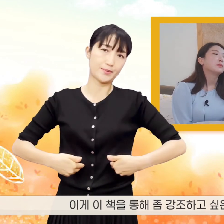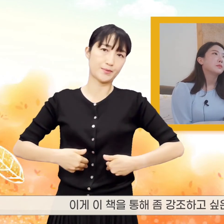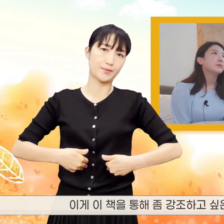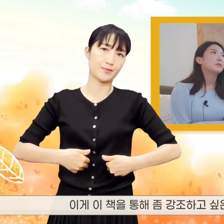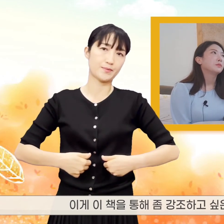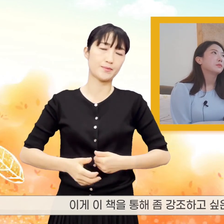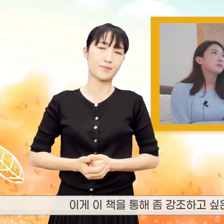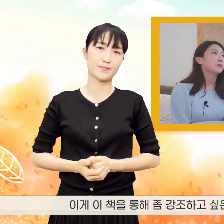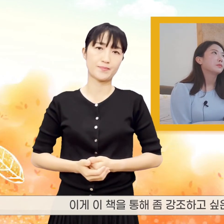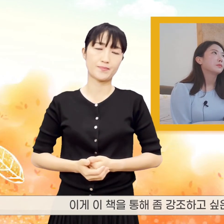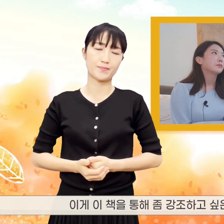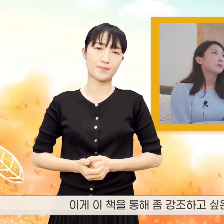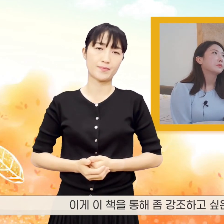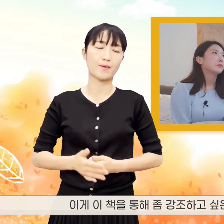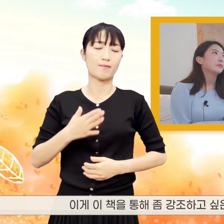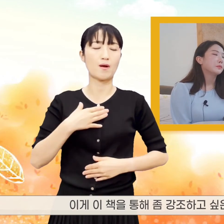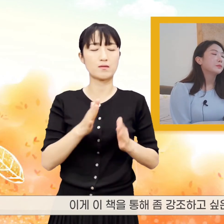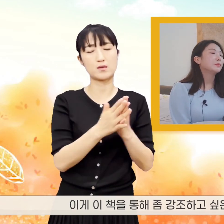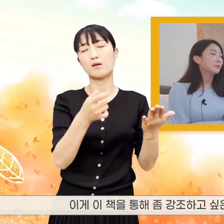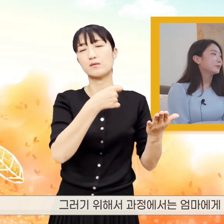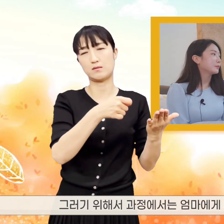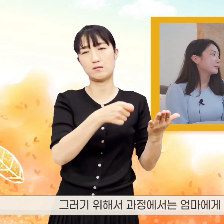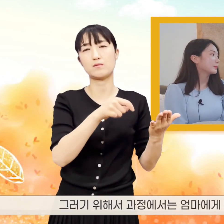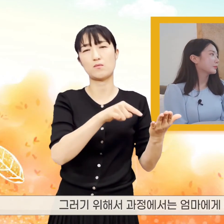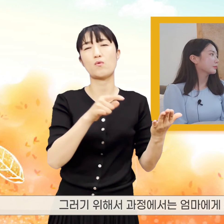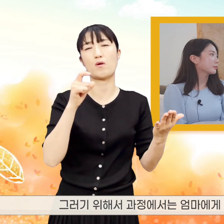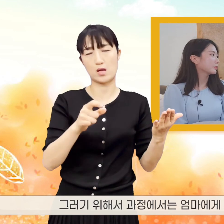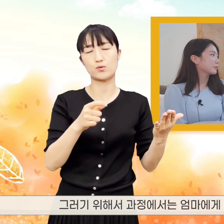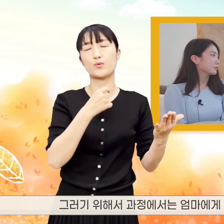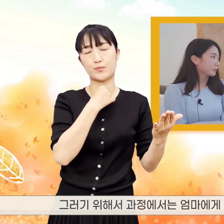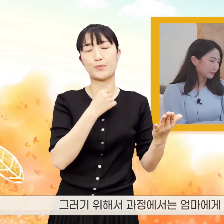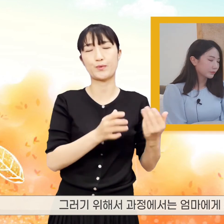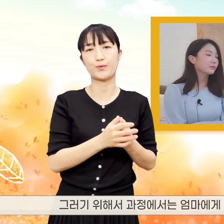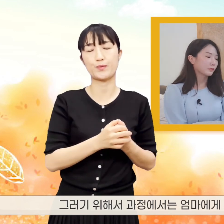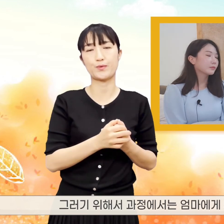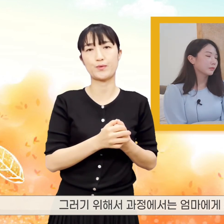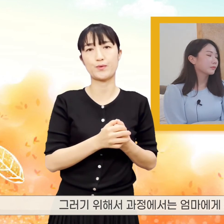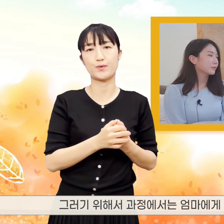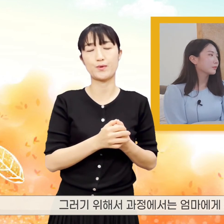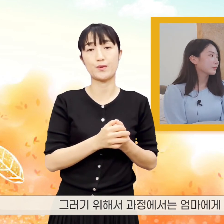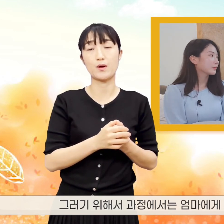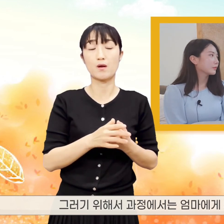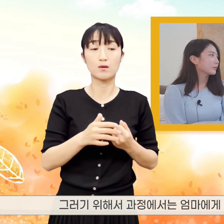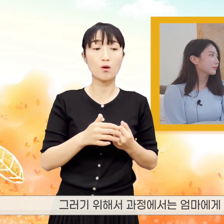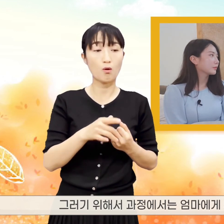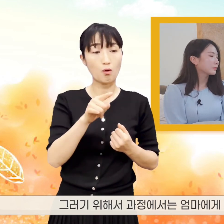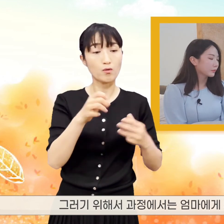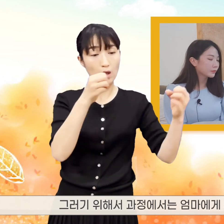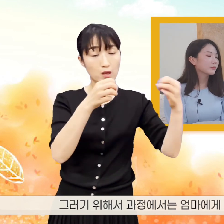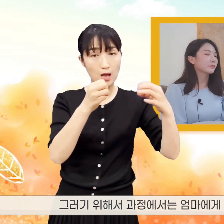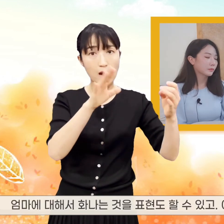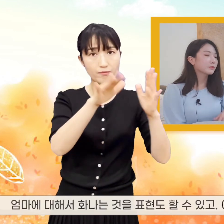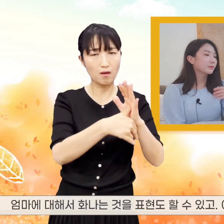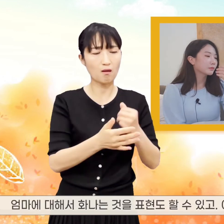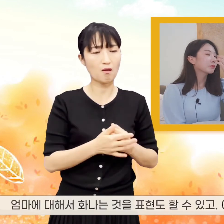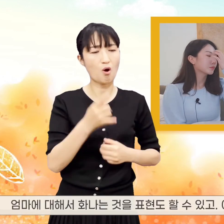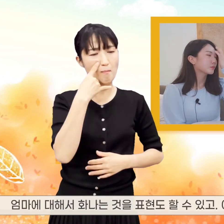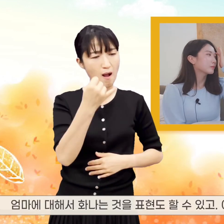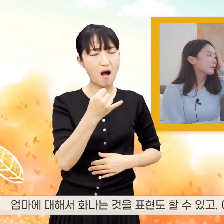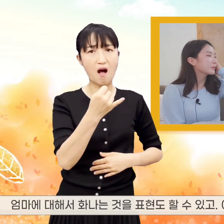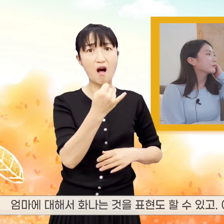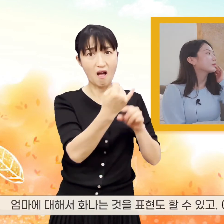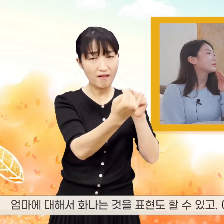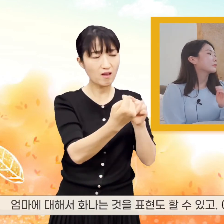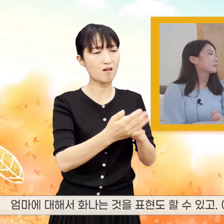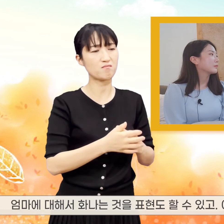좀 강조하고 싶은 부분이었어요. 근데 그러기 위해서 과정에서는 엄마에 대해서 투정도 할 수 있고, 엄마에 대해서 화나는